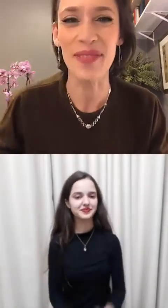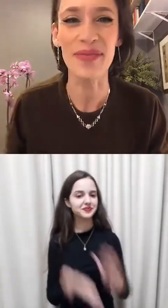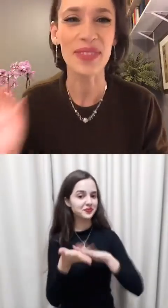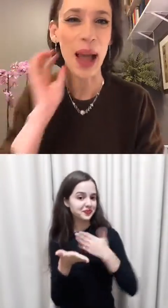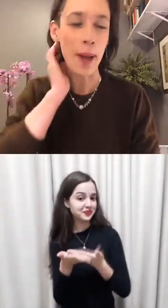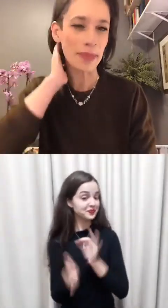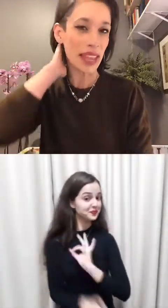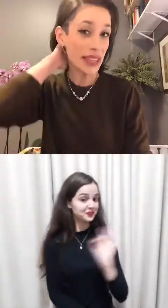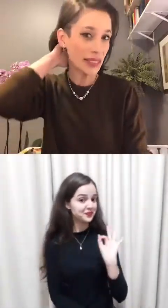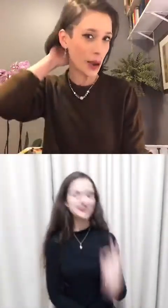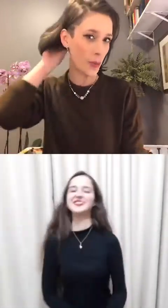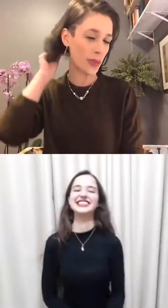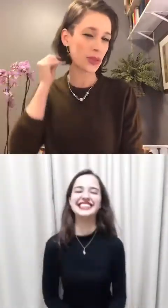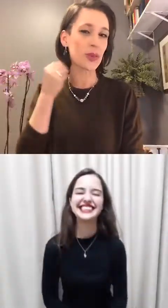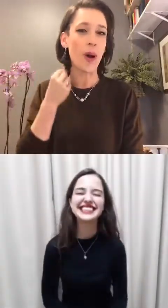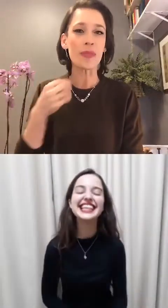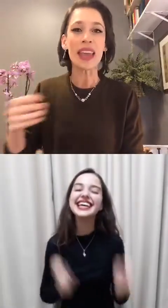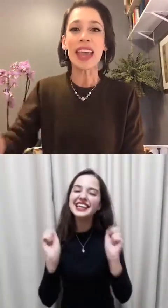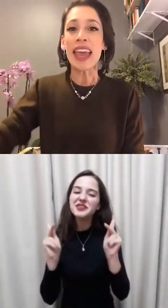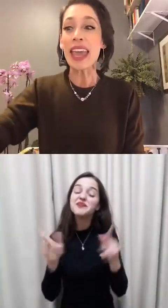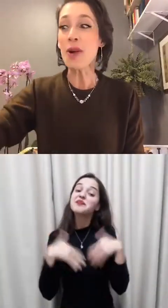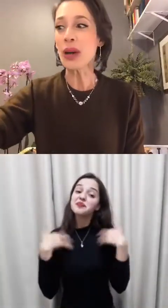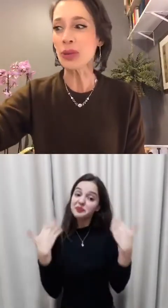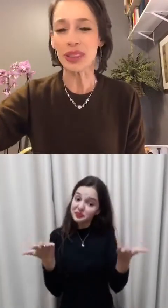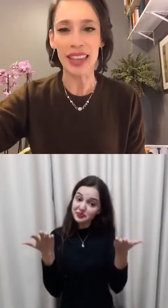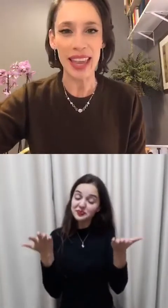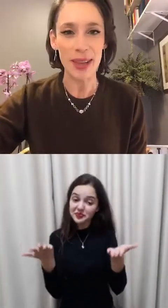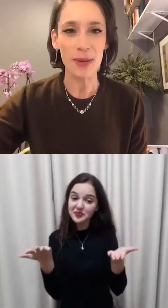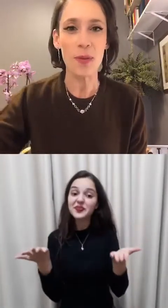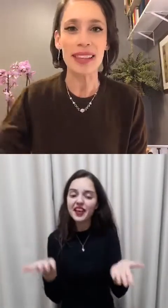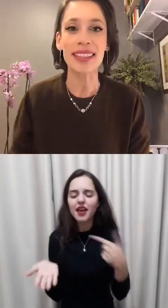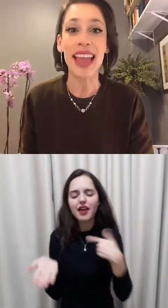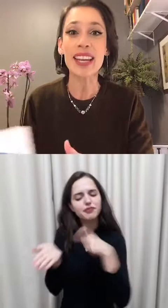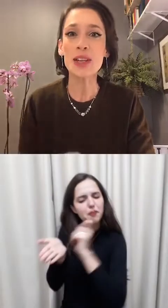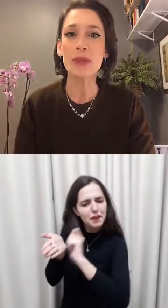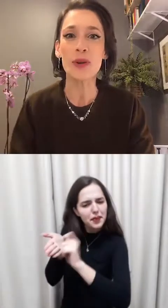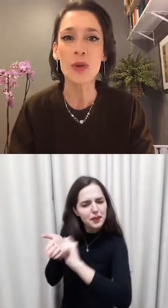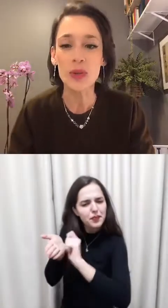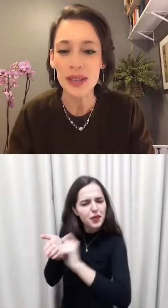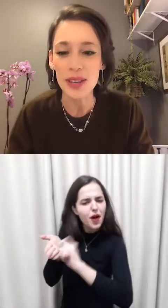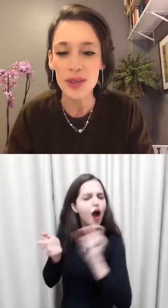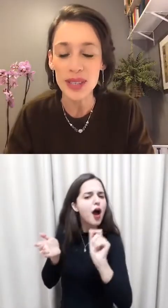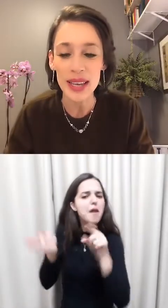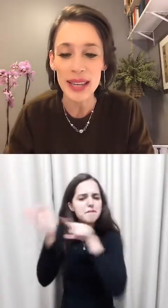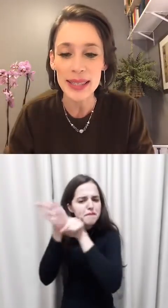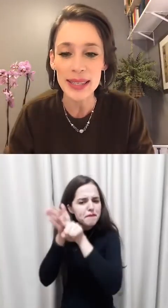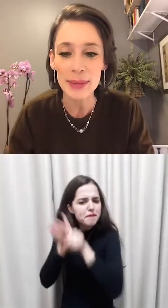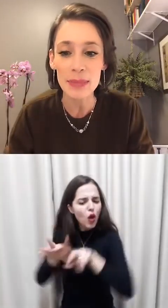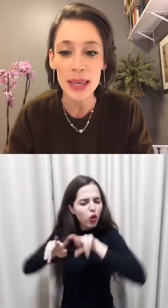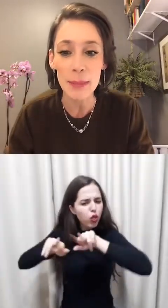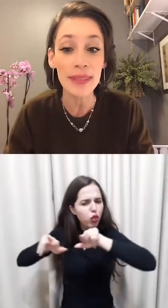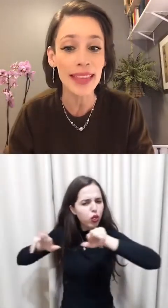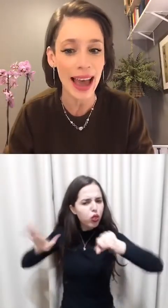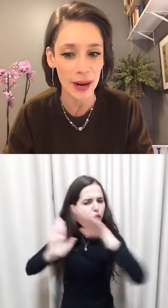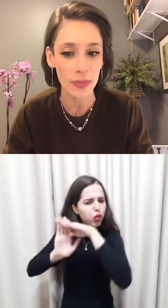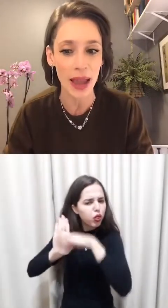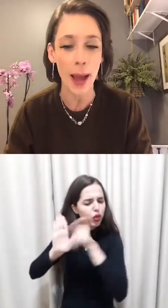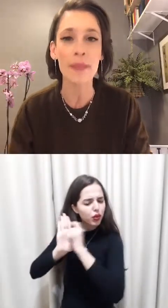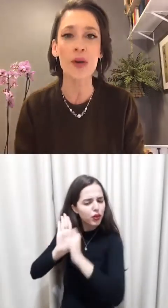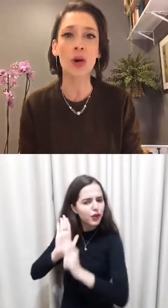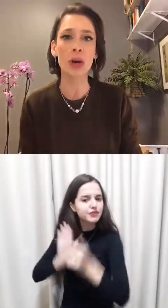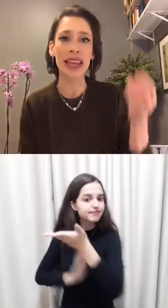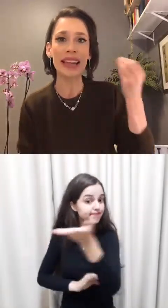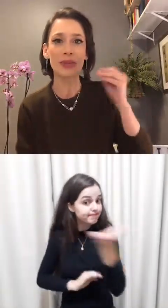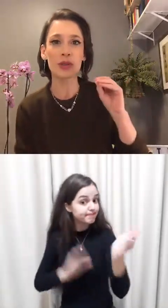chique. Tá. Então, pessoal, eu anotei uma série de perguntas que vocês me mandaram, tá?